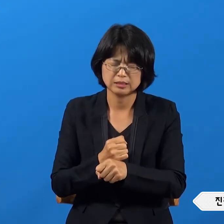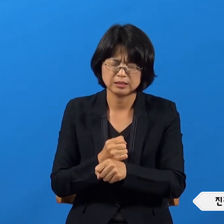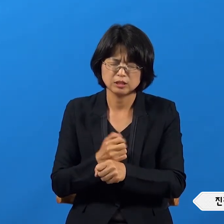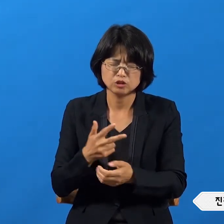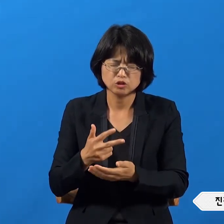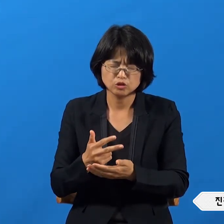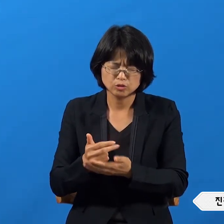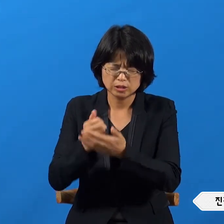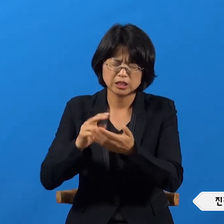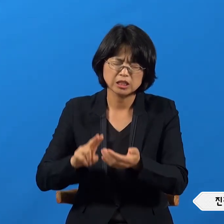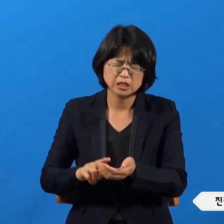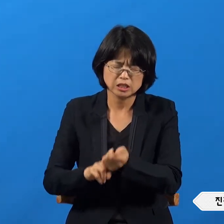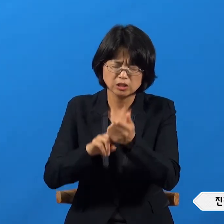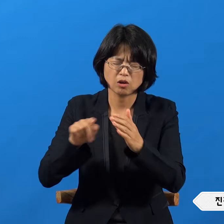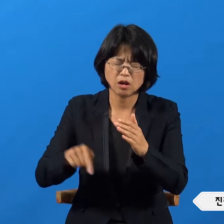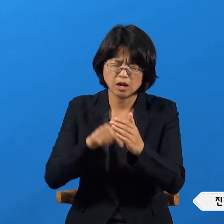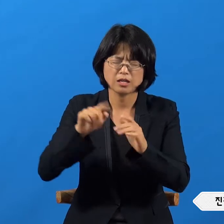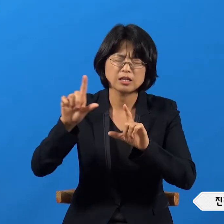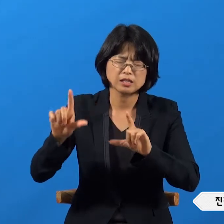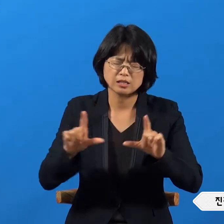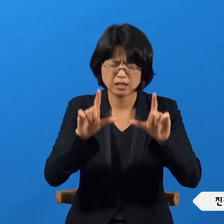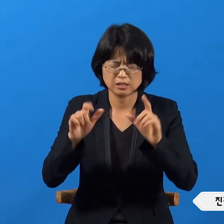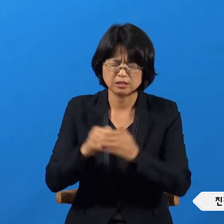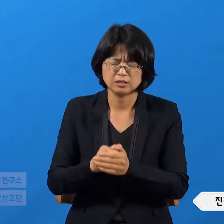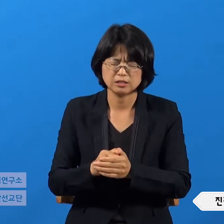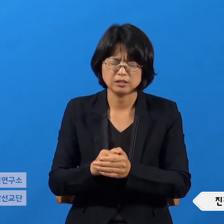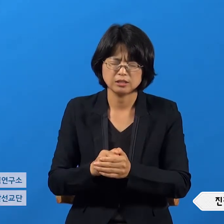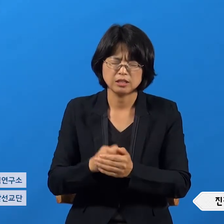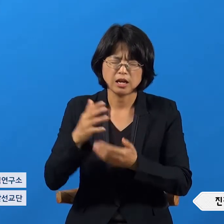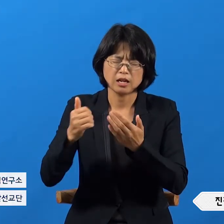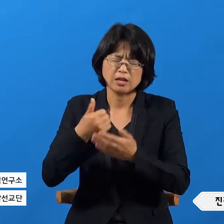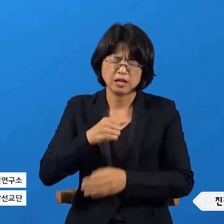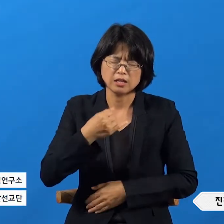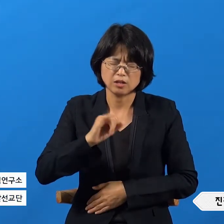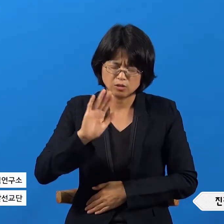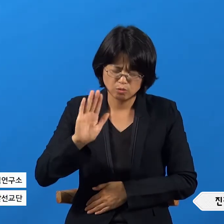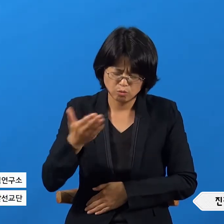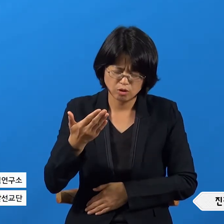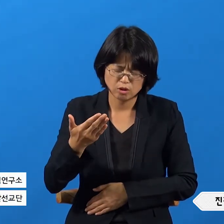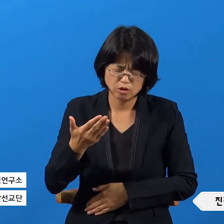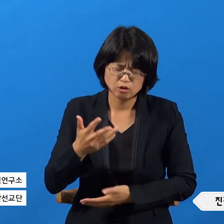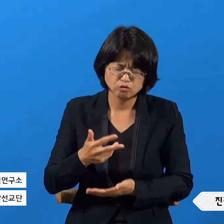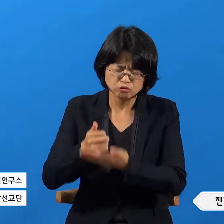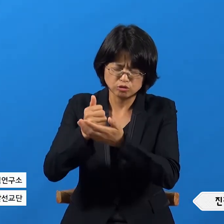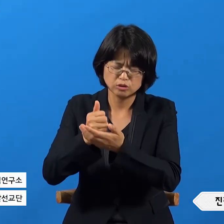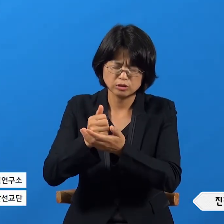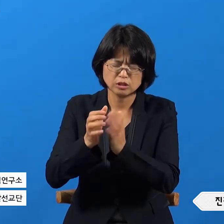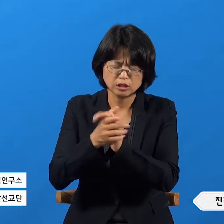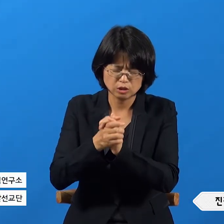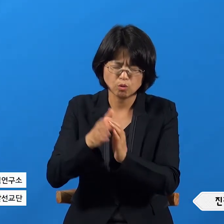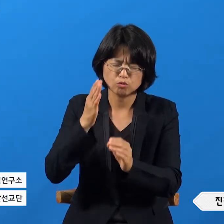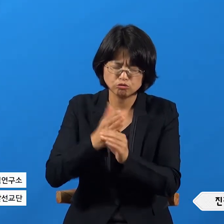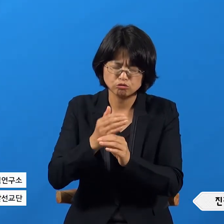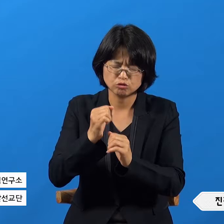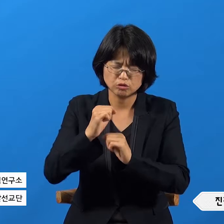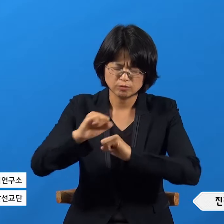하나님의 자녀들이 되도록 우리의 기도 가운데 역사하여 주옵소서.